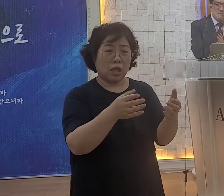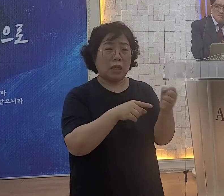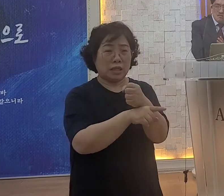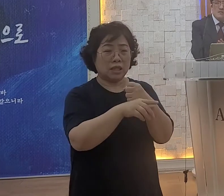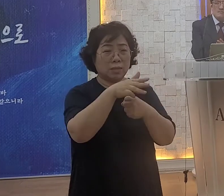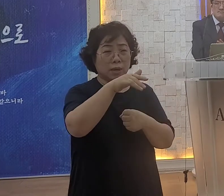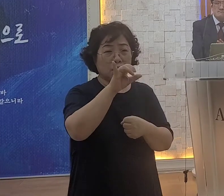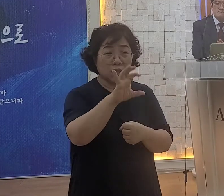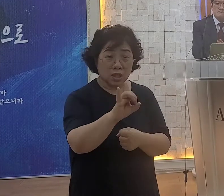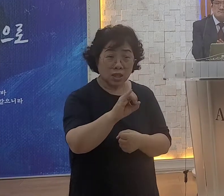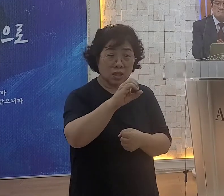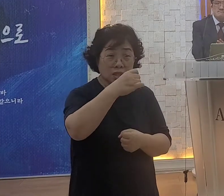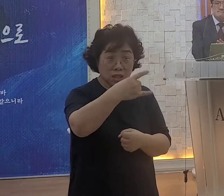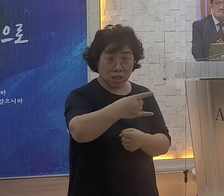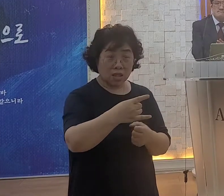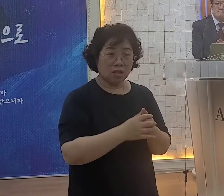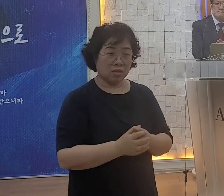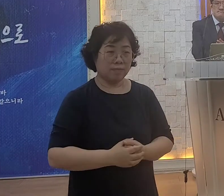막 정죄하잖아요.